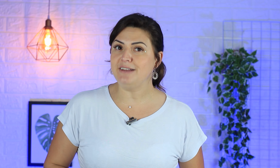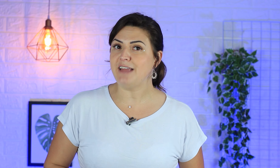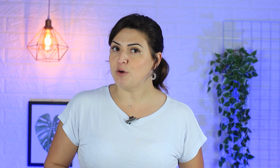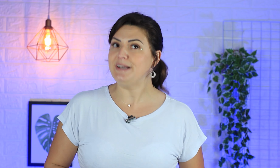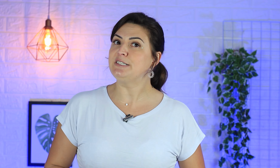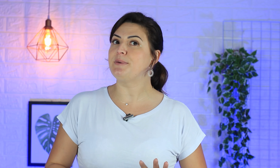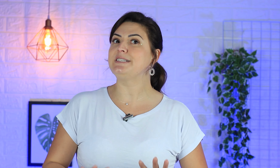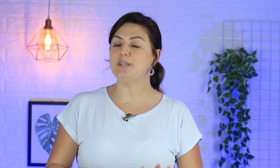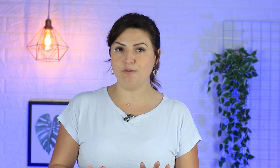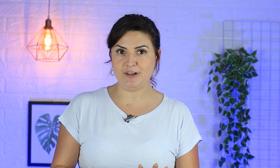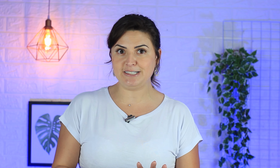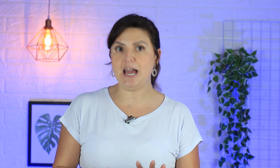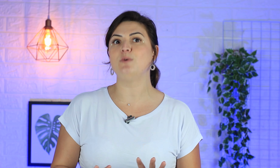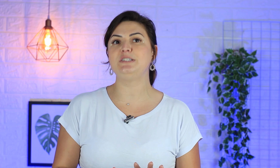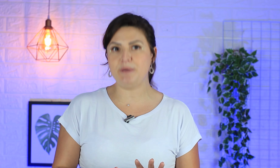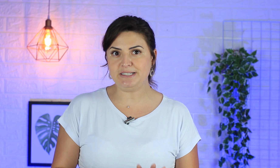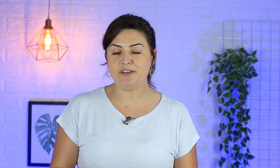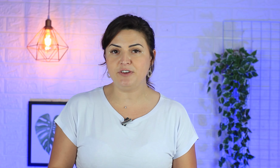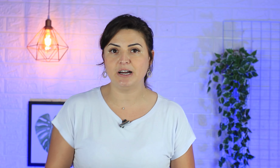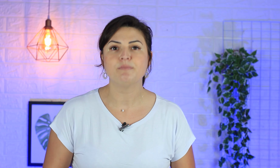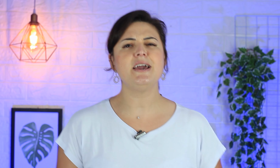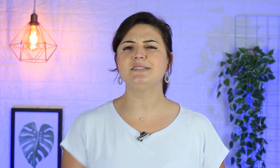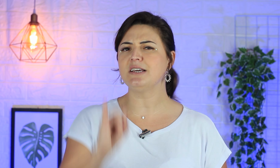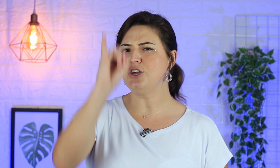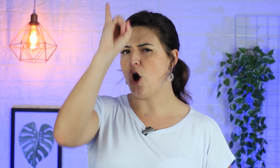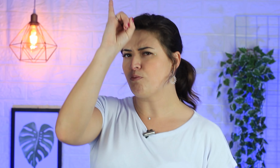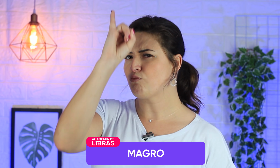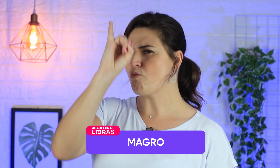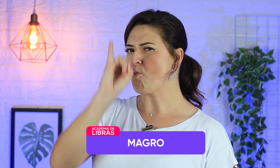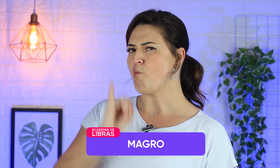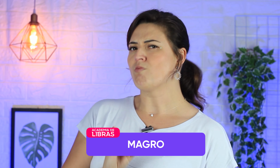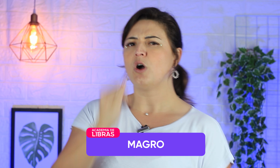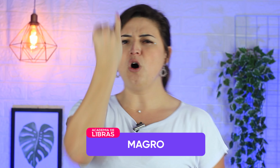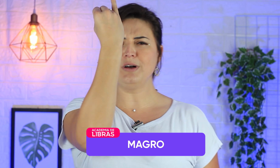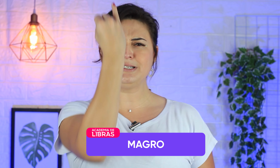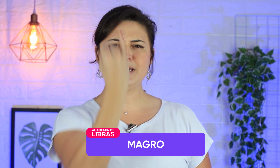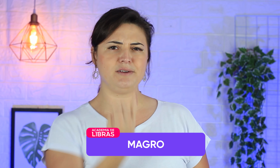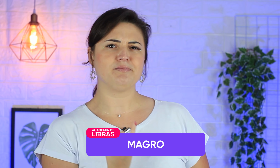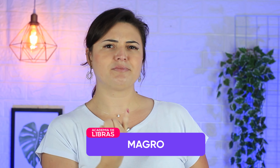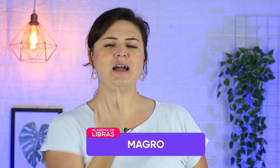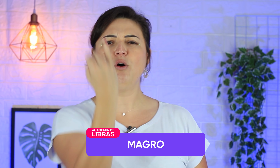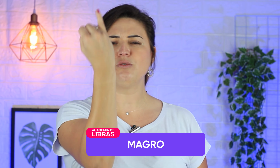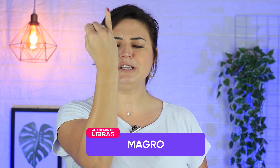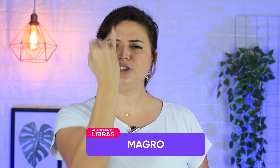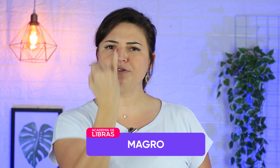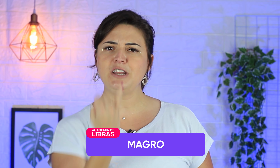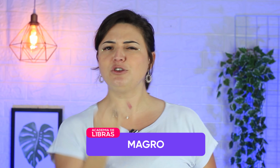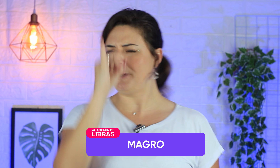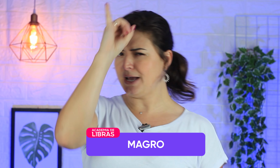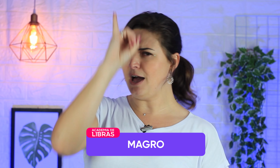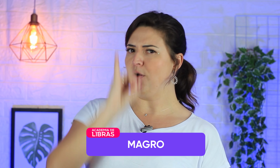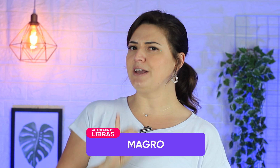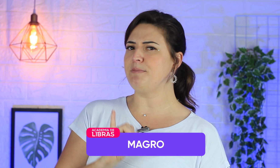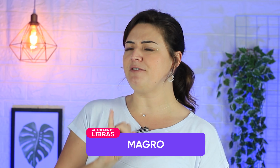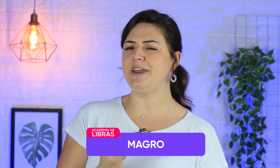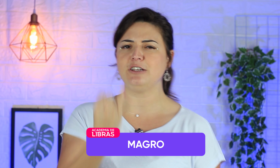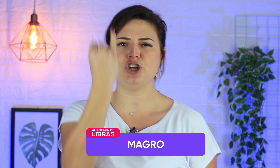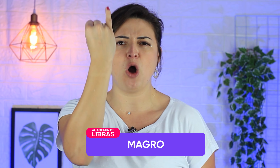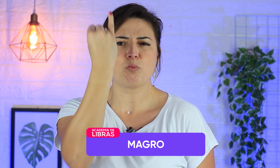tem uma expressão facial específica, que é esse aqui, ó. Ou assim, tá? Ou com dedinho virado pra cá, ou aqui pra frente, ó.